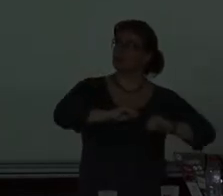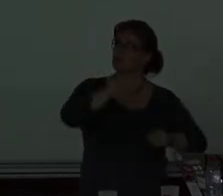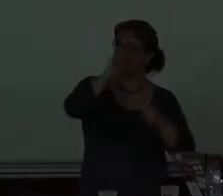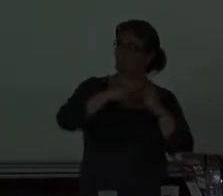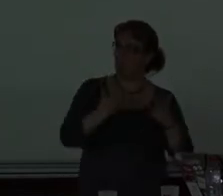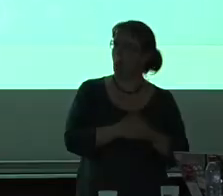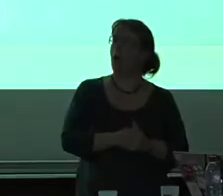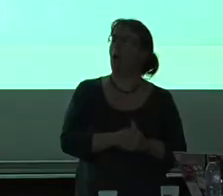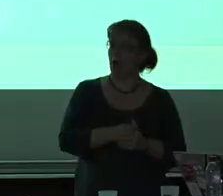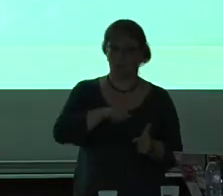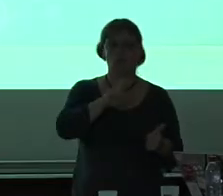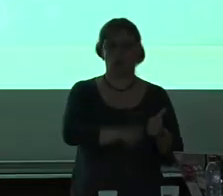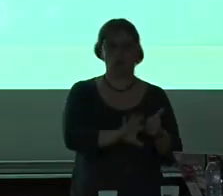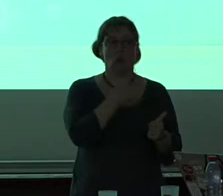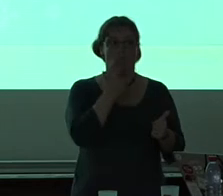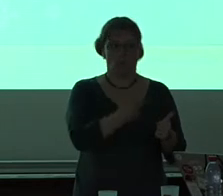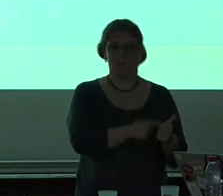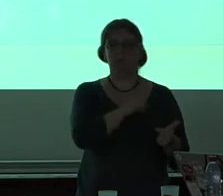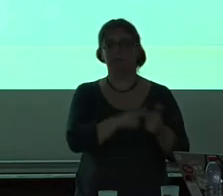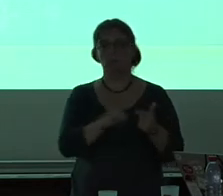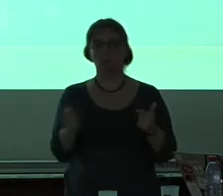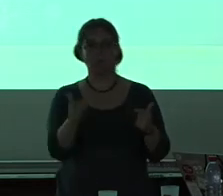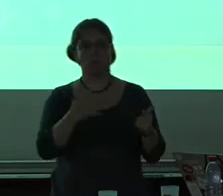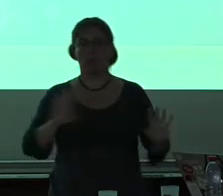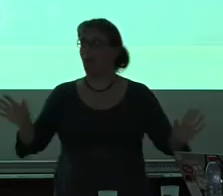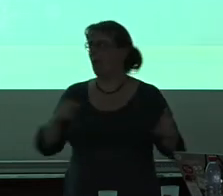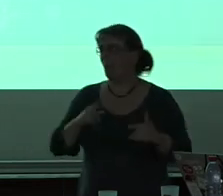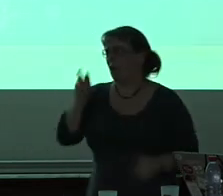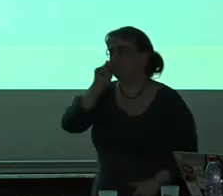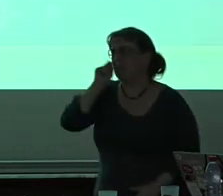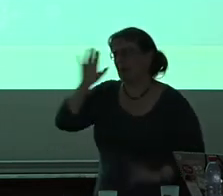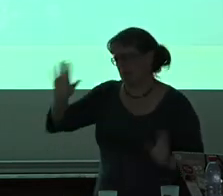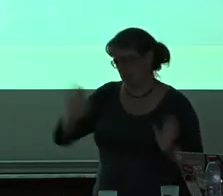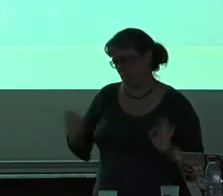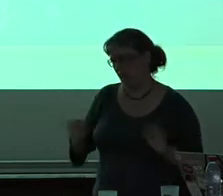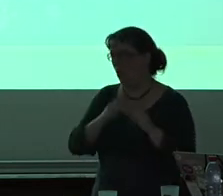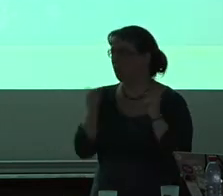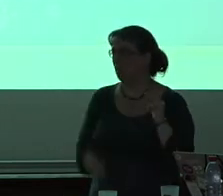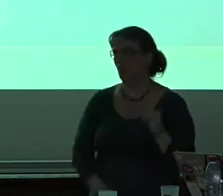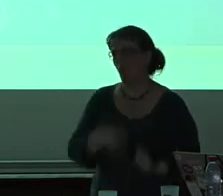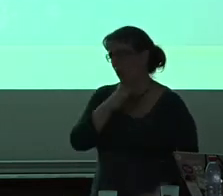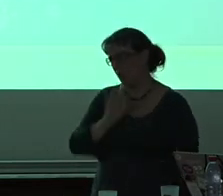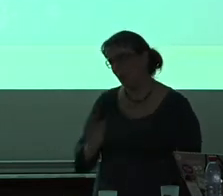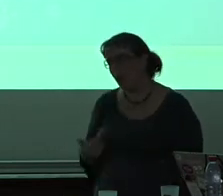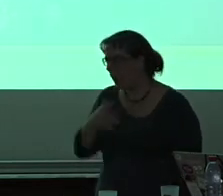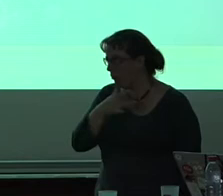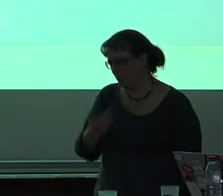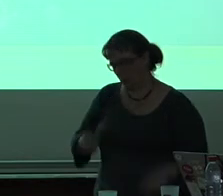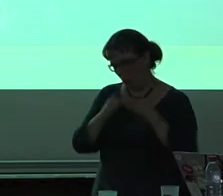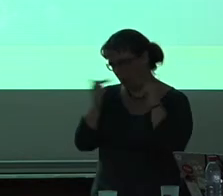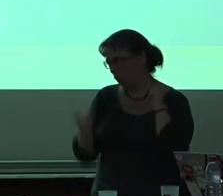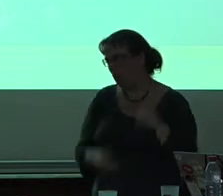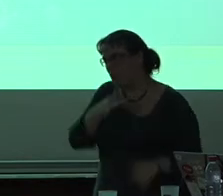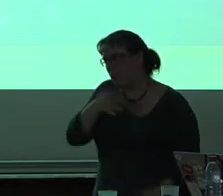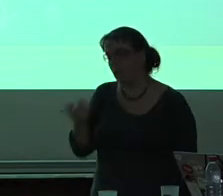vient juste après, c'est « je suis pas expert ». Je veux bien, mais de là à écrire un article ou de là à faire une